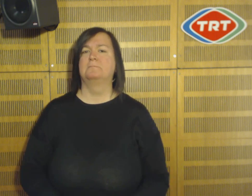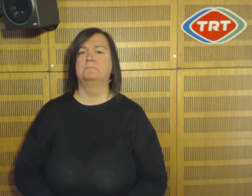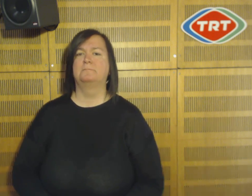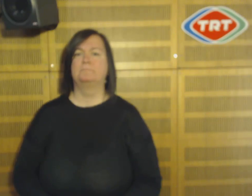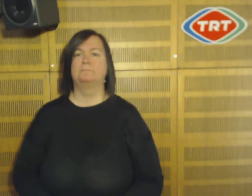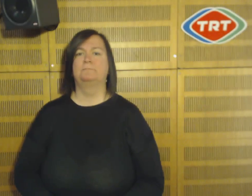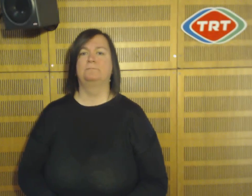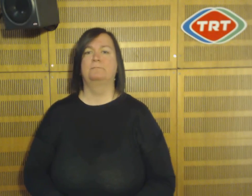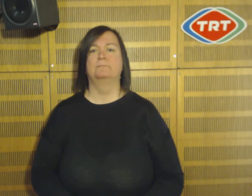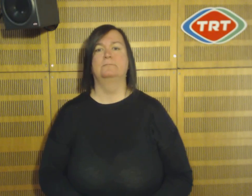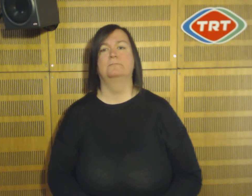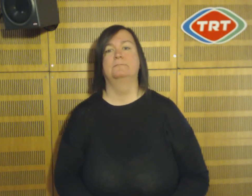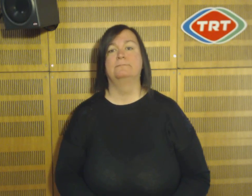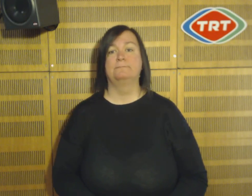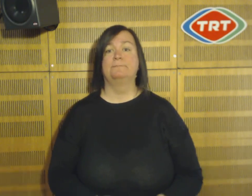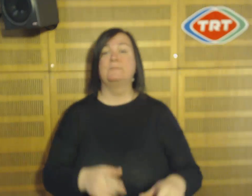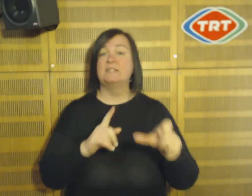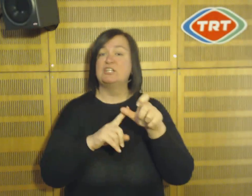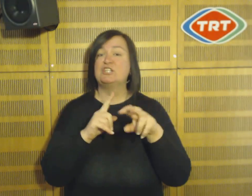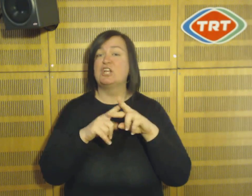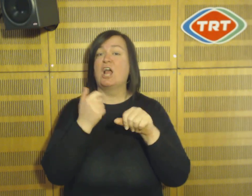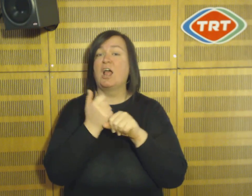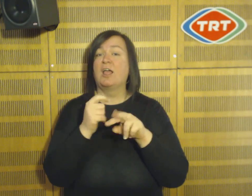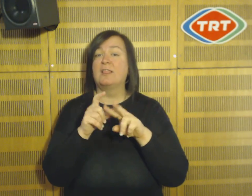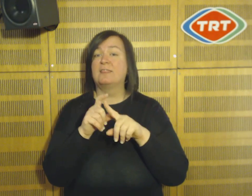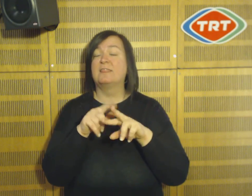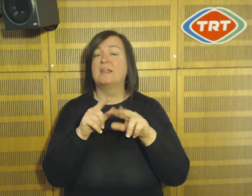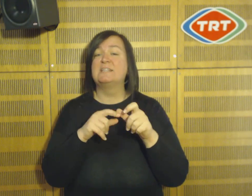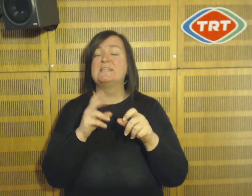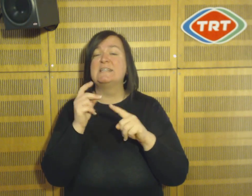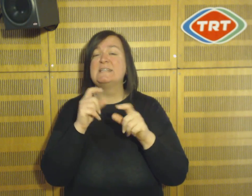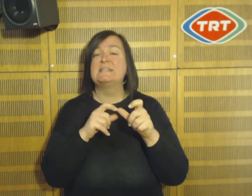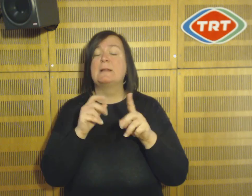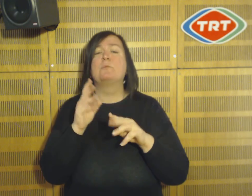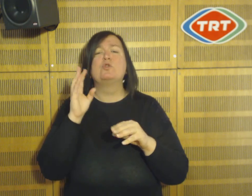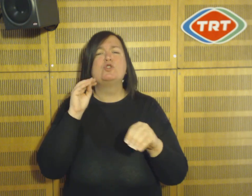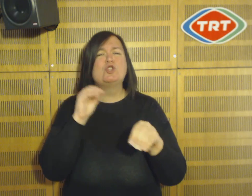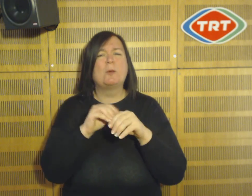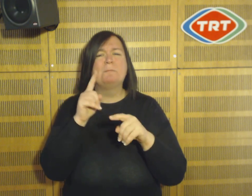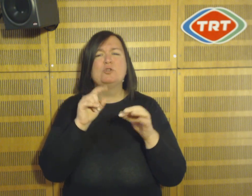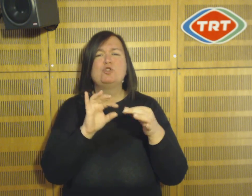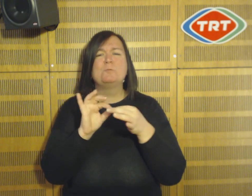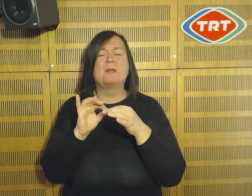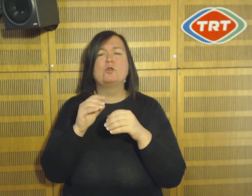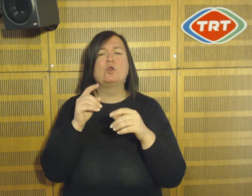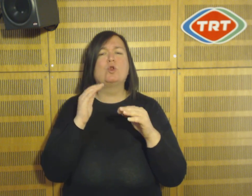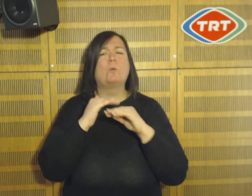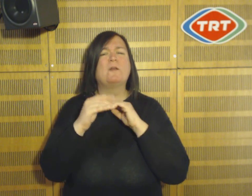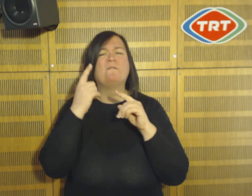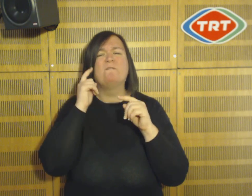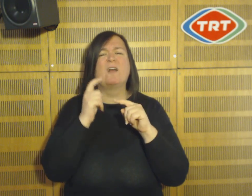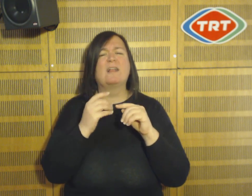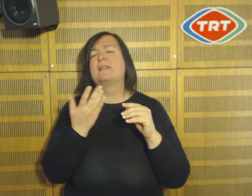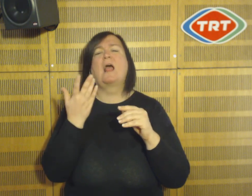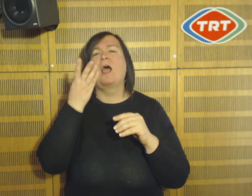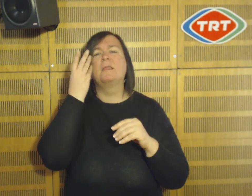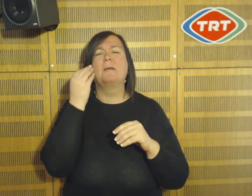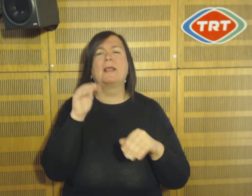Eee Çağdaş İslim Eee son bir cümleyle Eee toplumsal farkındalık sizin için ne anlama geliyor bunu bir